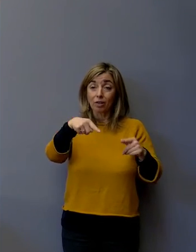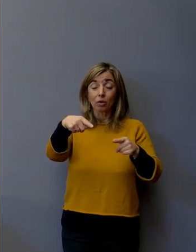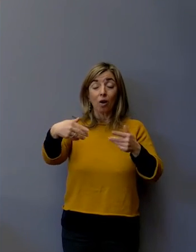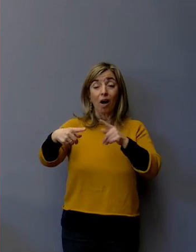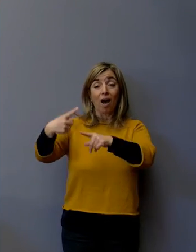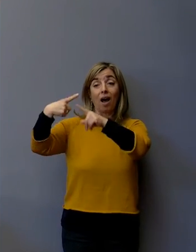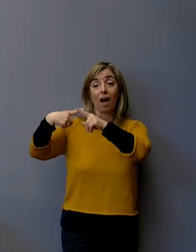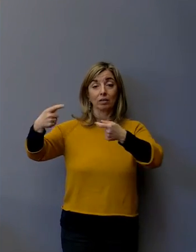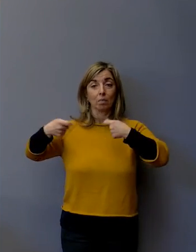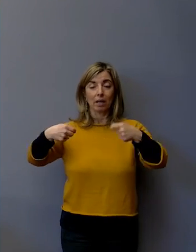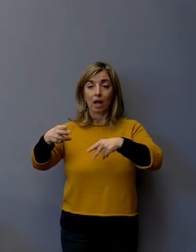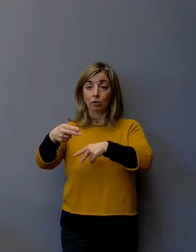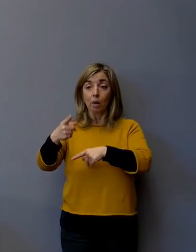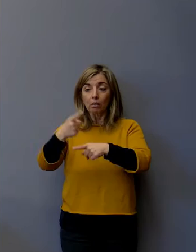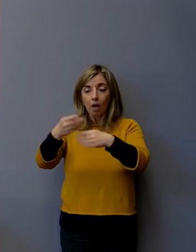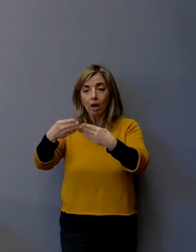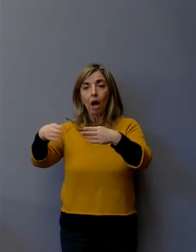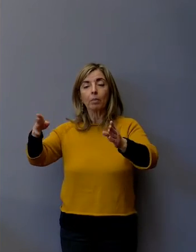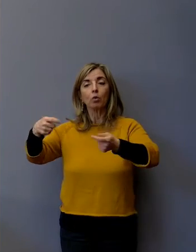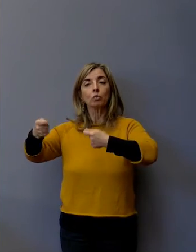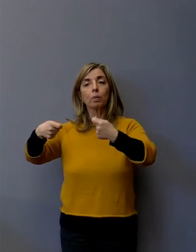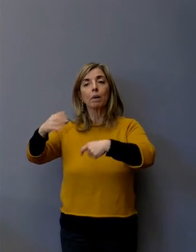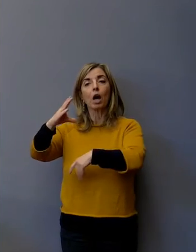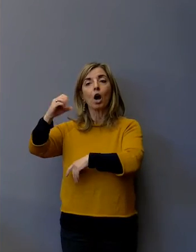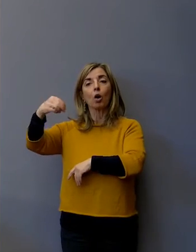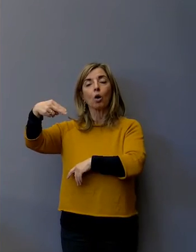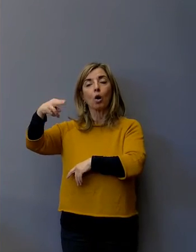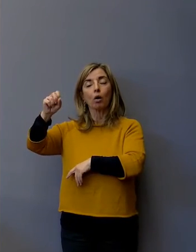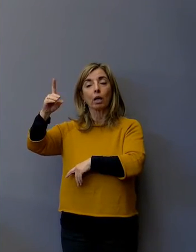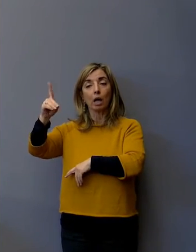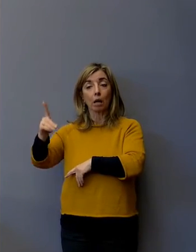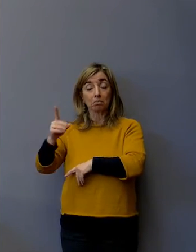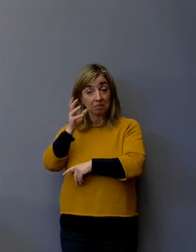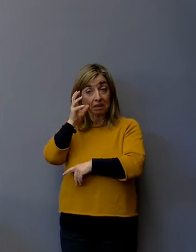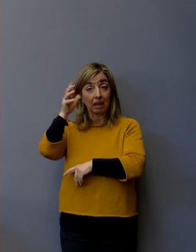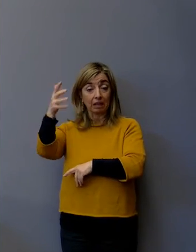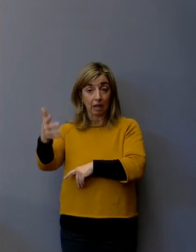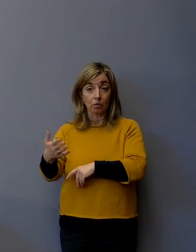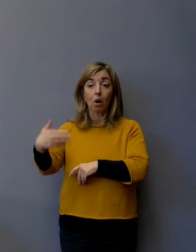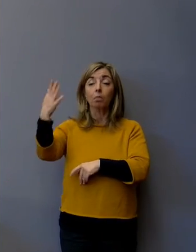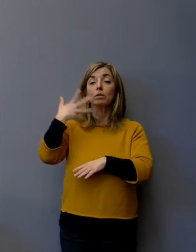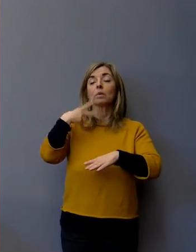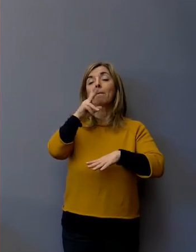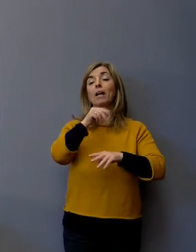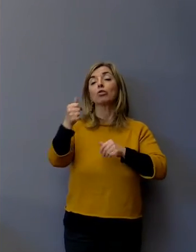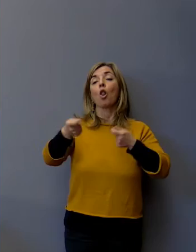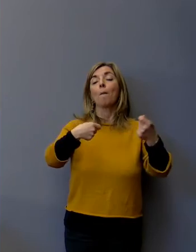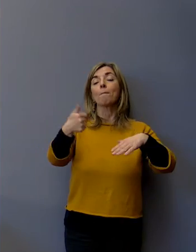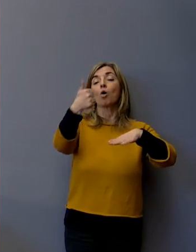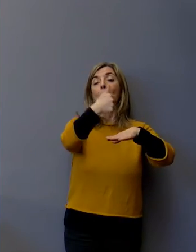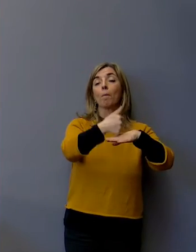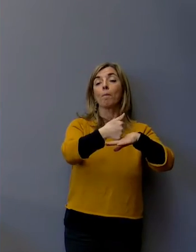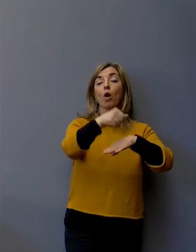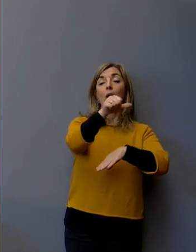andando a ritroso adesso si parlerà ben comincia una volta solo il monopolio di essere lunga adesso ci sarà anche quello di conad no perché poi c'erano che dice una cena al